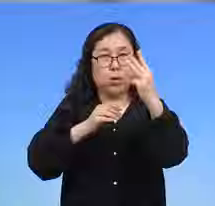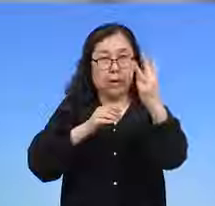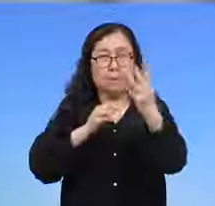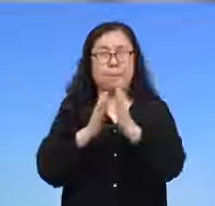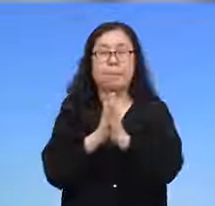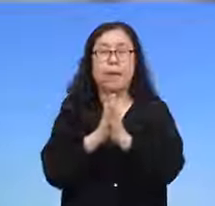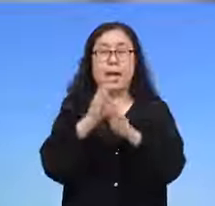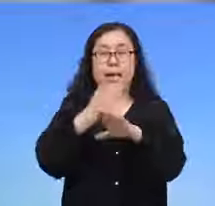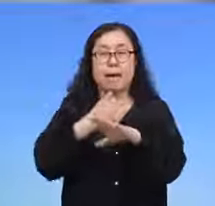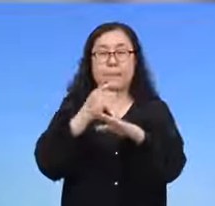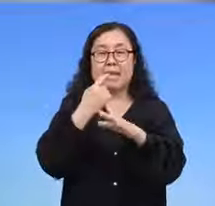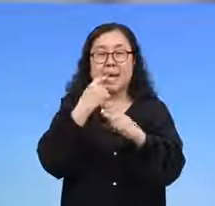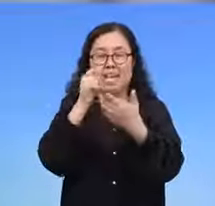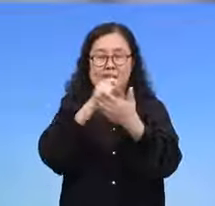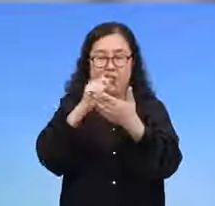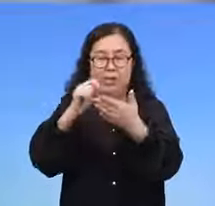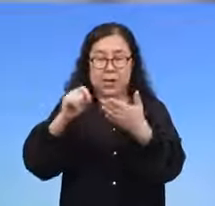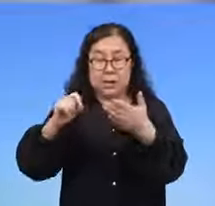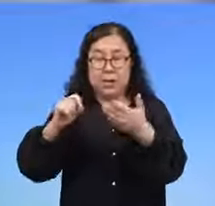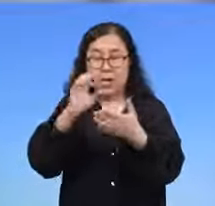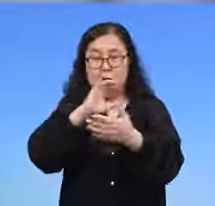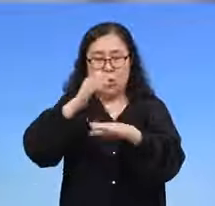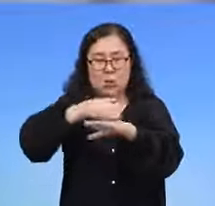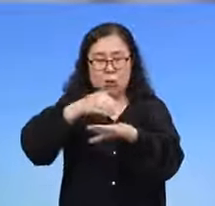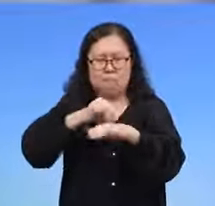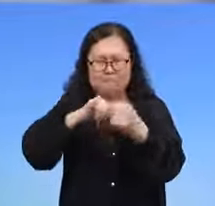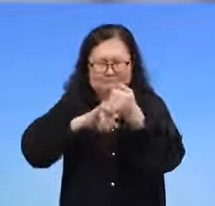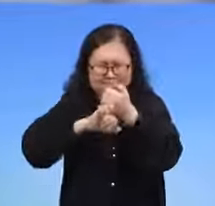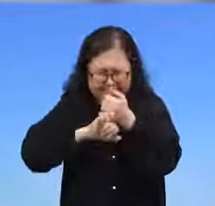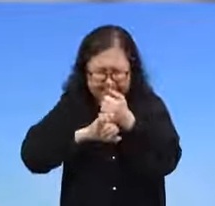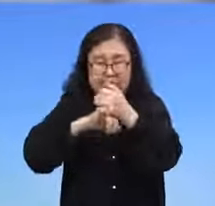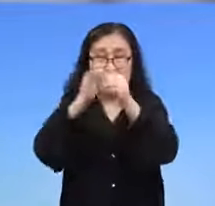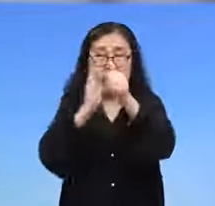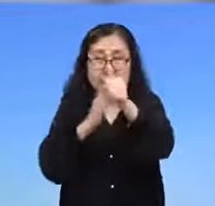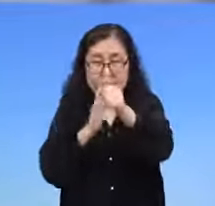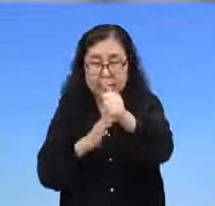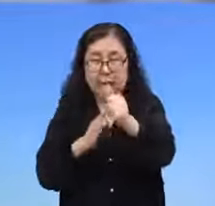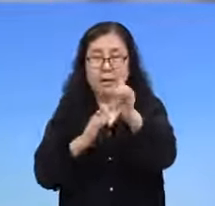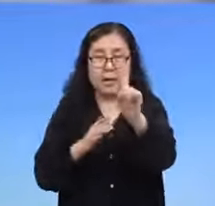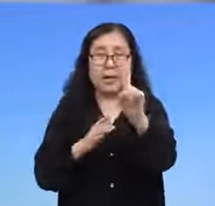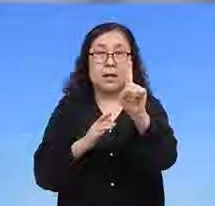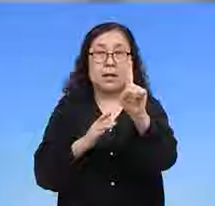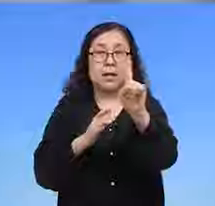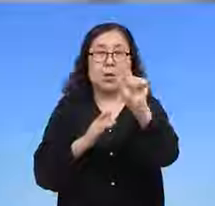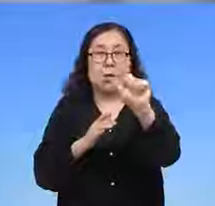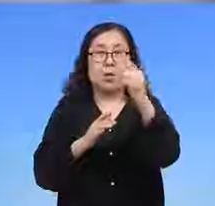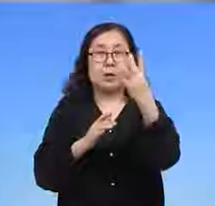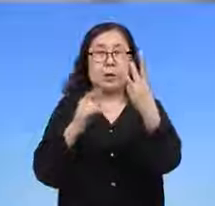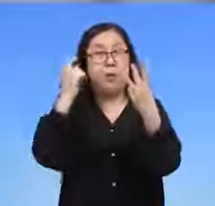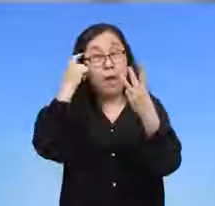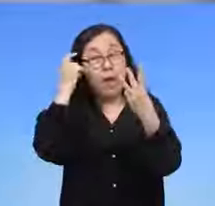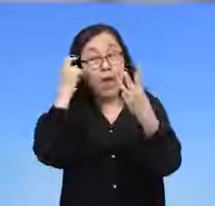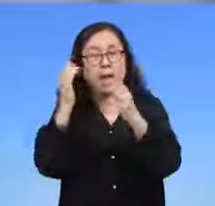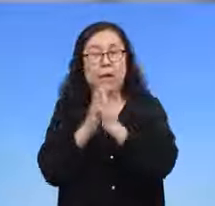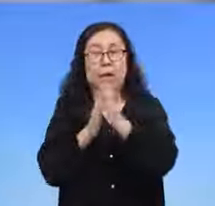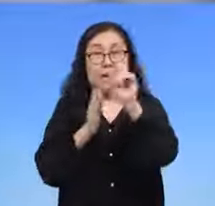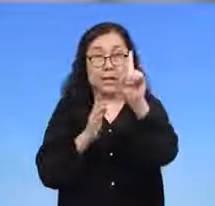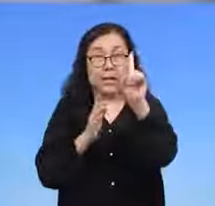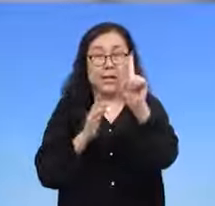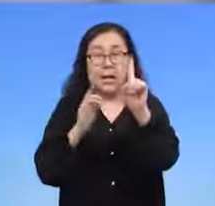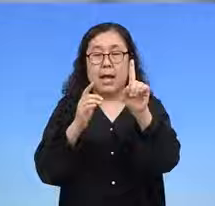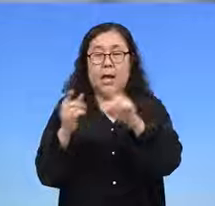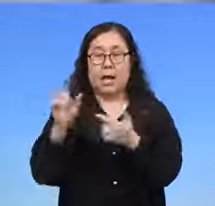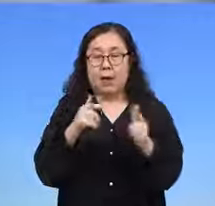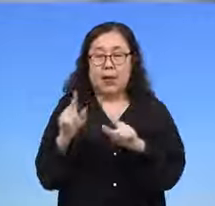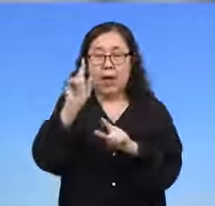감사 노트 쓰기 훈련 진짜 부탁드립니다. 153, 왜 153이라고요?